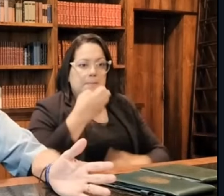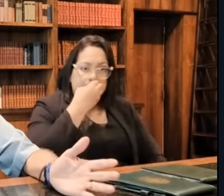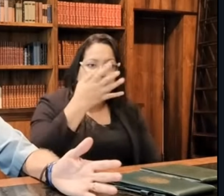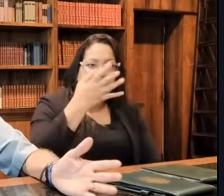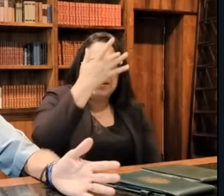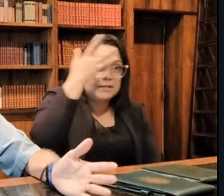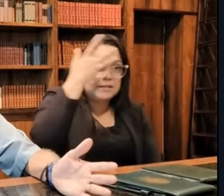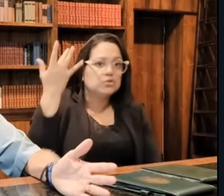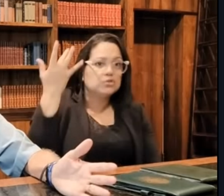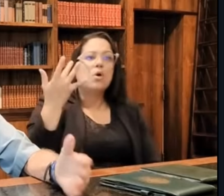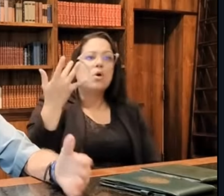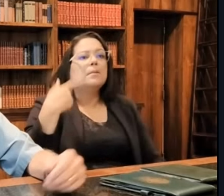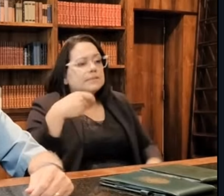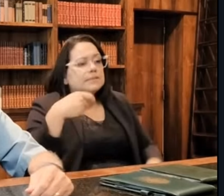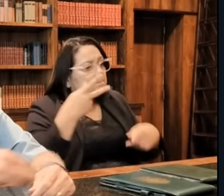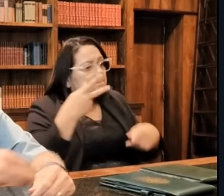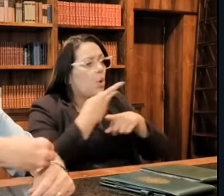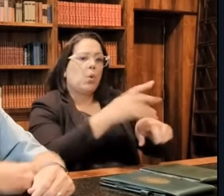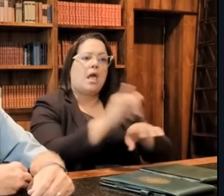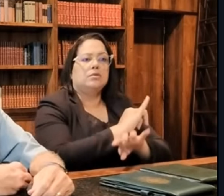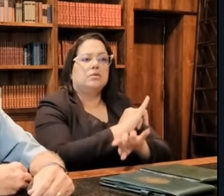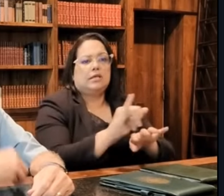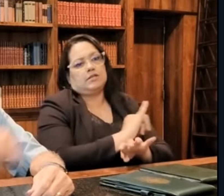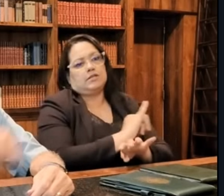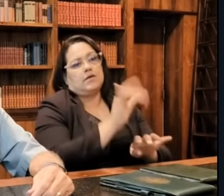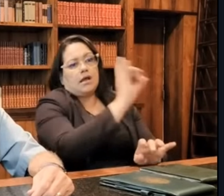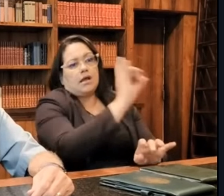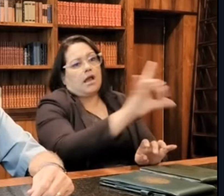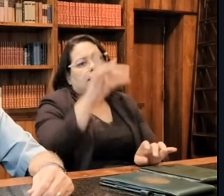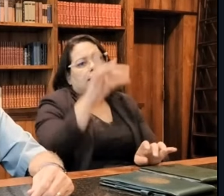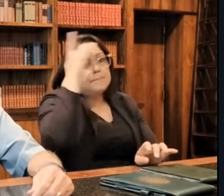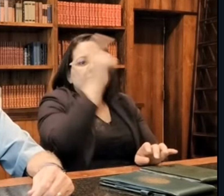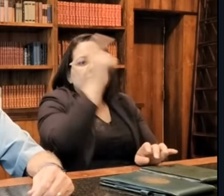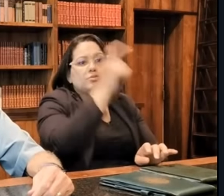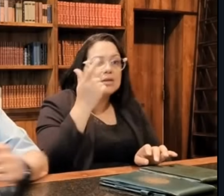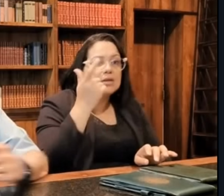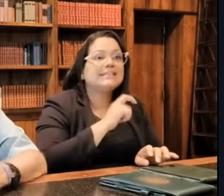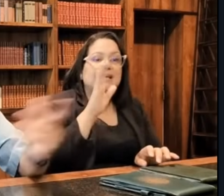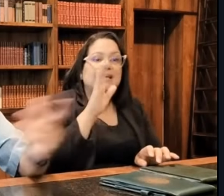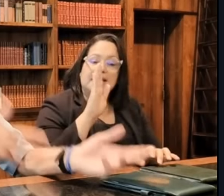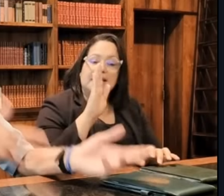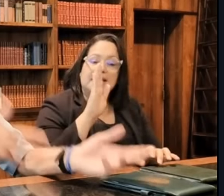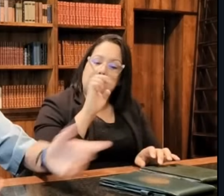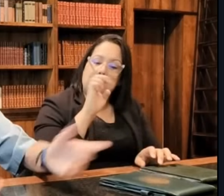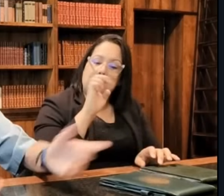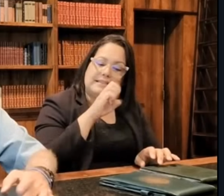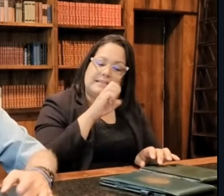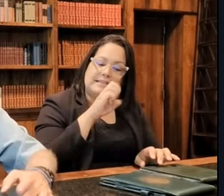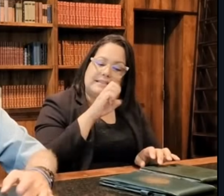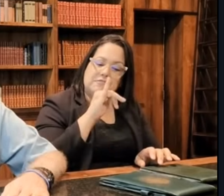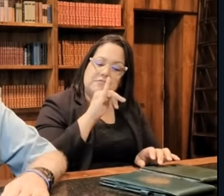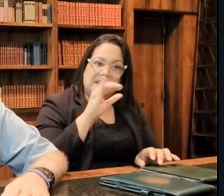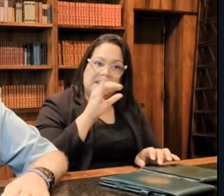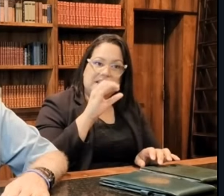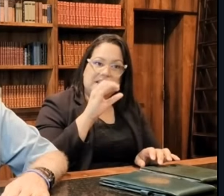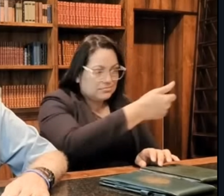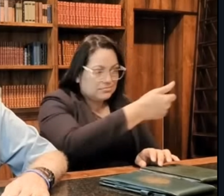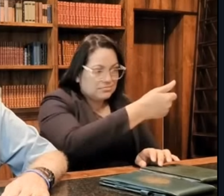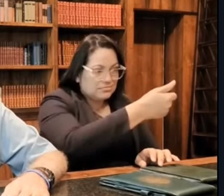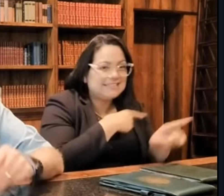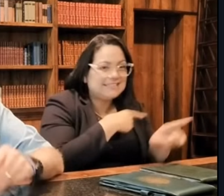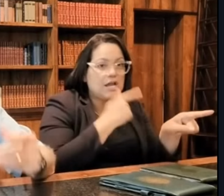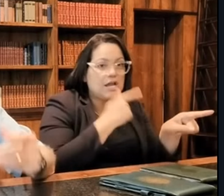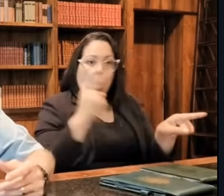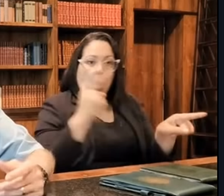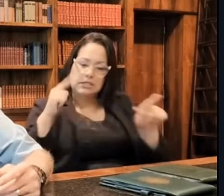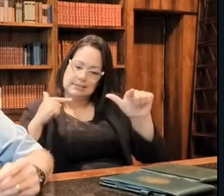céu. Cada pessoa que recebe um benefício, outra vai ter que trabalhar para que aquele benefício seja pago. Não